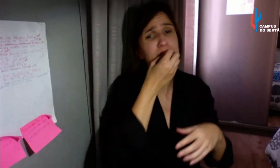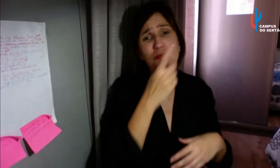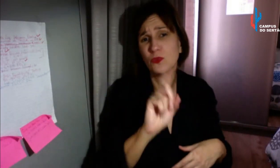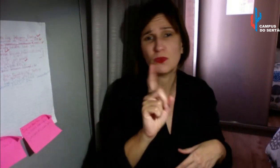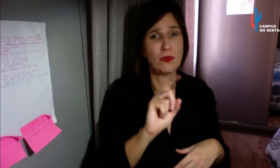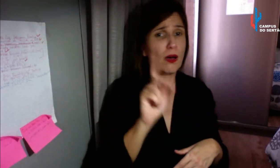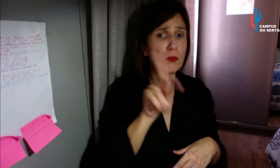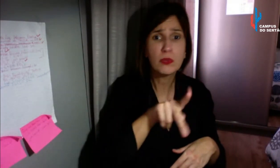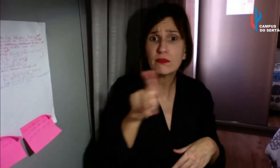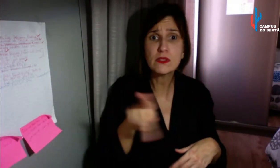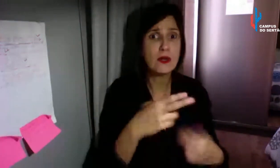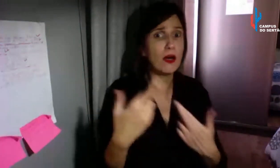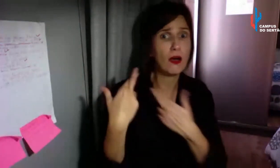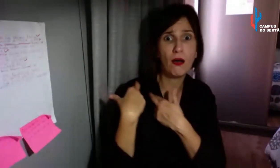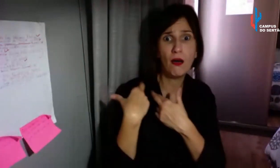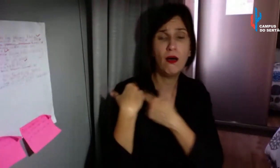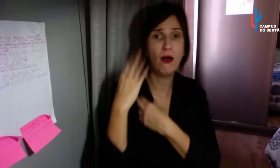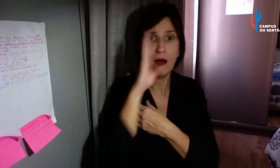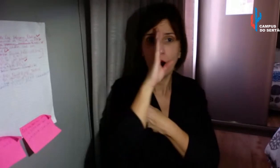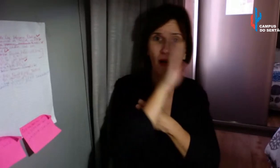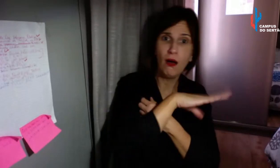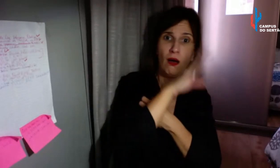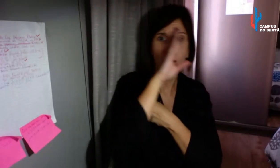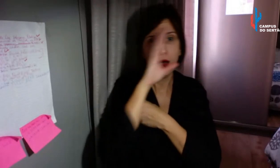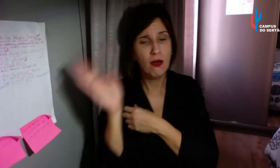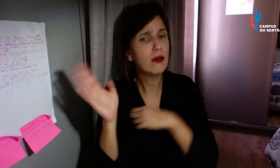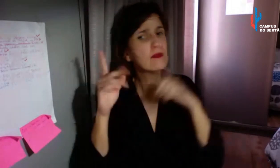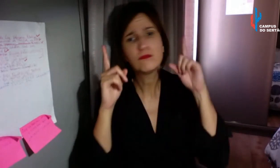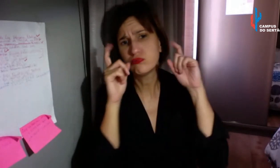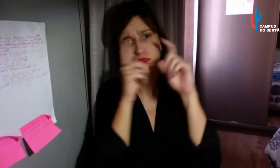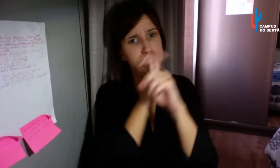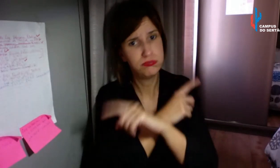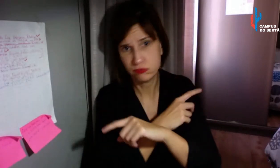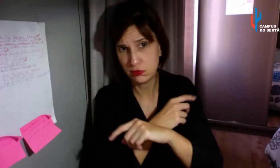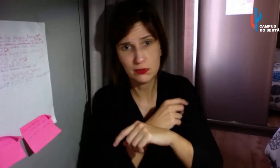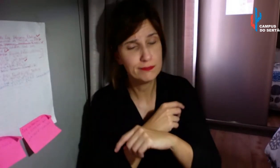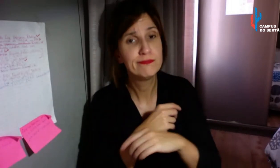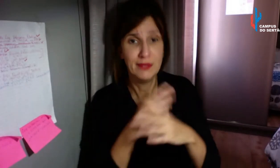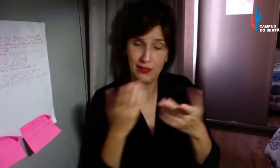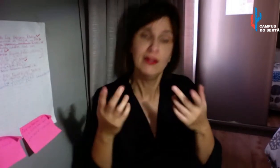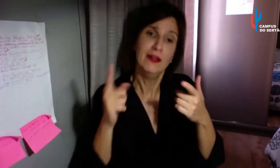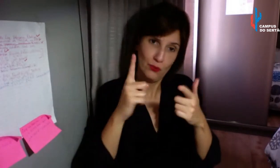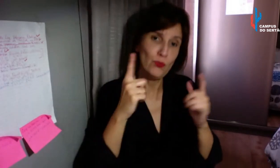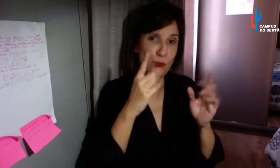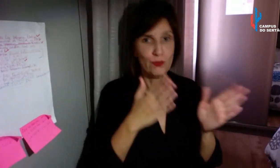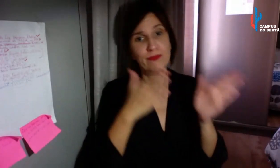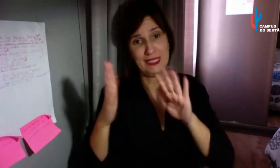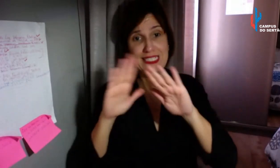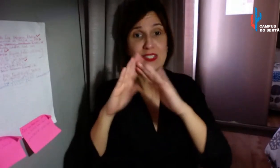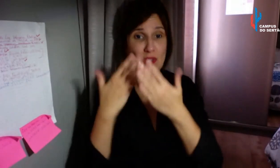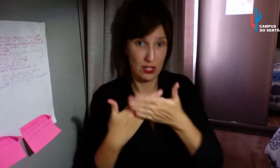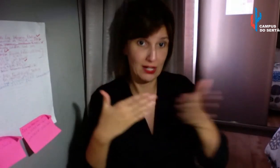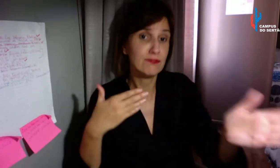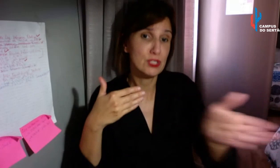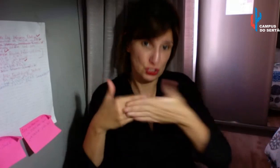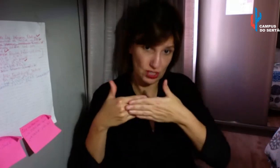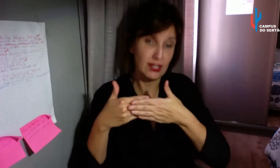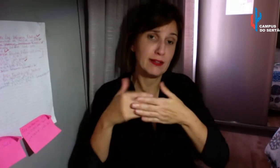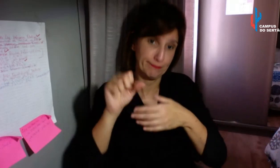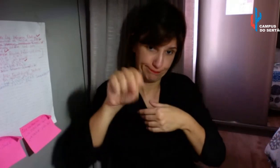né? De diferentes fases, terceiro, quarto ano, por exemplo. Não é bom que estejam mesma sala, porque o professor